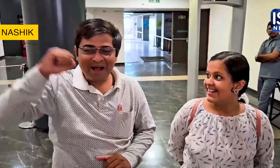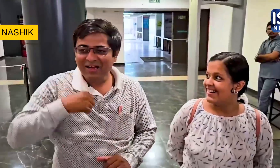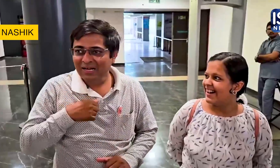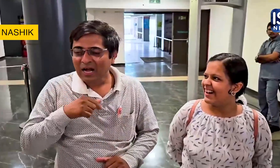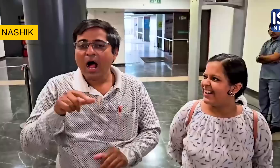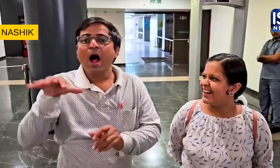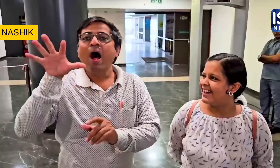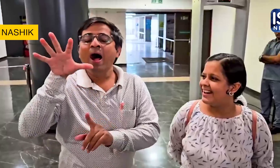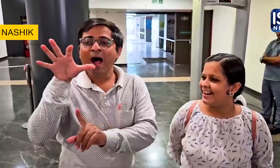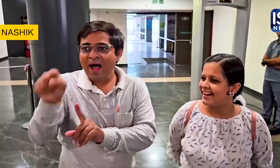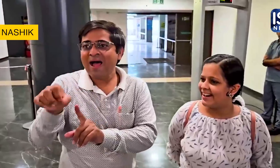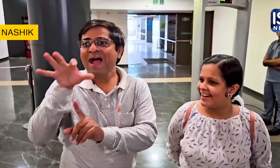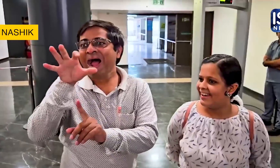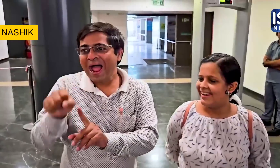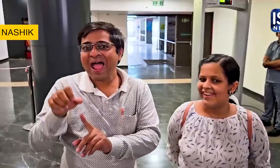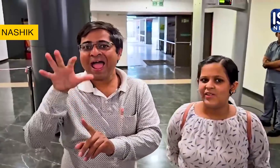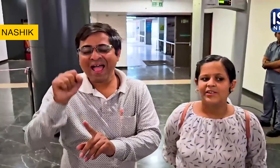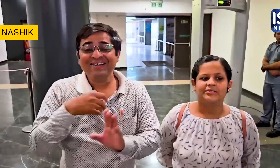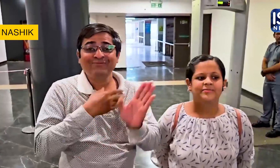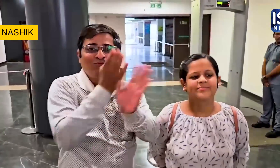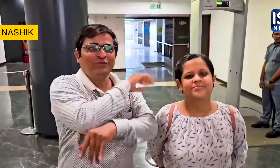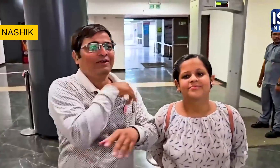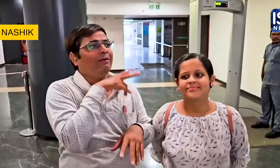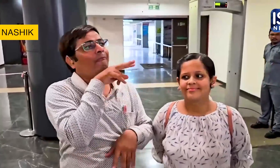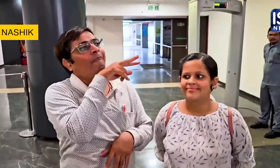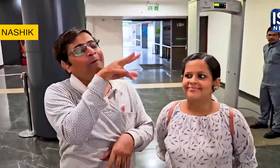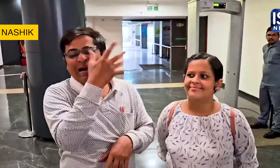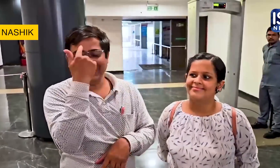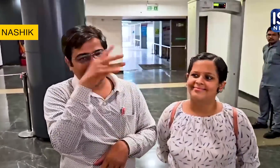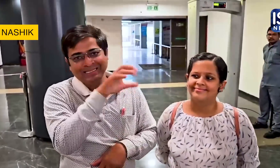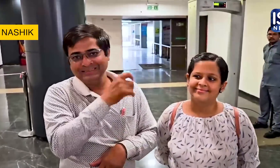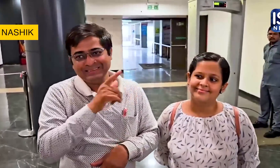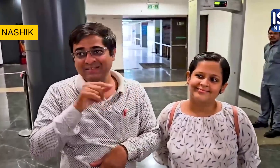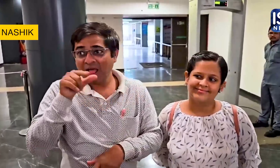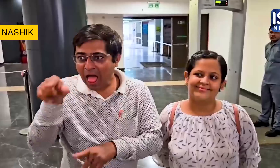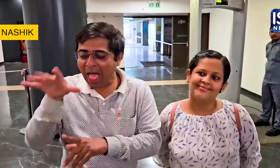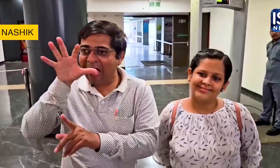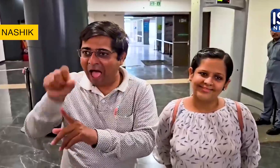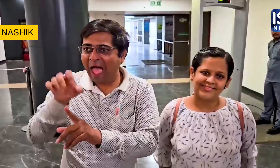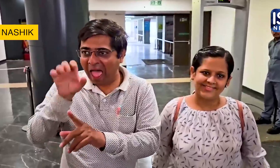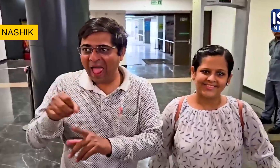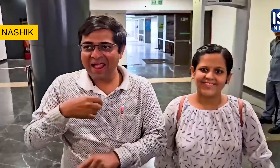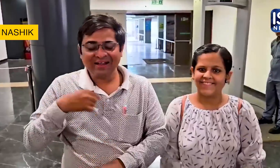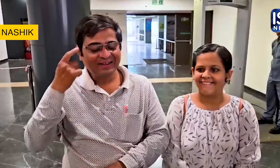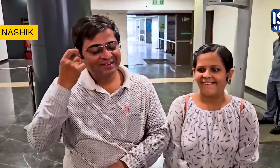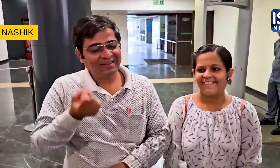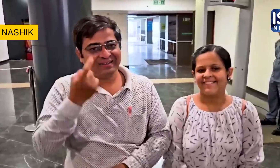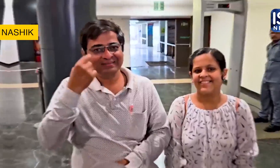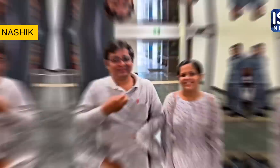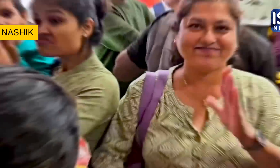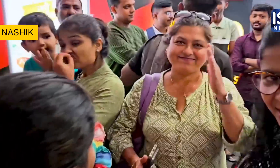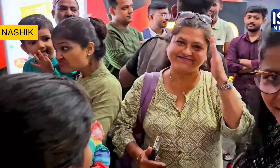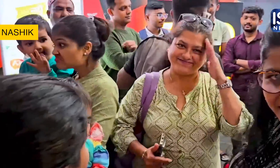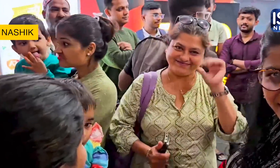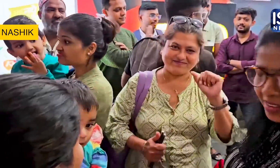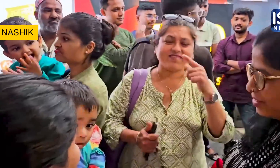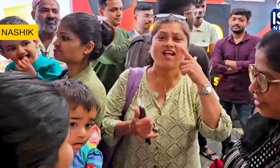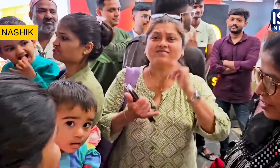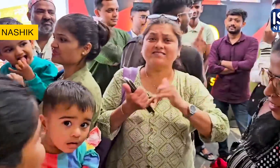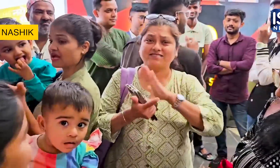देखी तो मुझे कुछ कुछ समझ में नहीं आया। अब जब मैंने फिल्म देखी तो मैं पूरी तरीके से समझ गया। मेरे तो रोंगटे खड़े हो गए आईएसएल